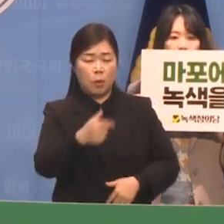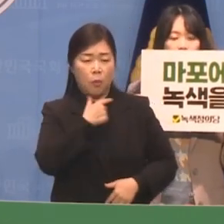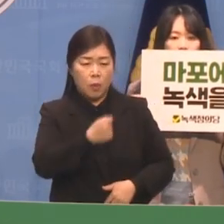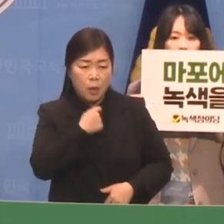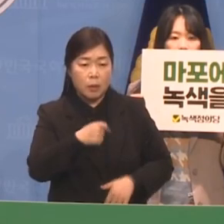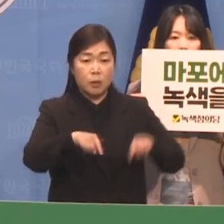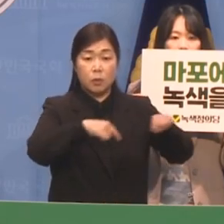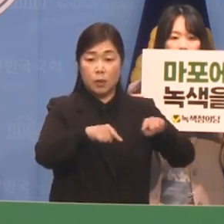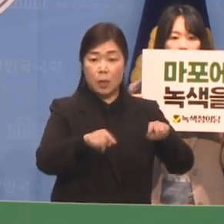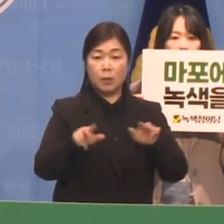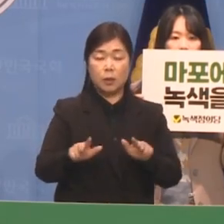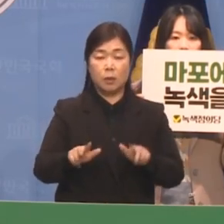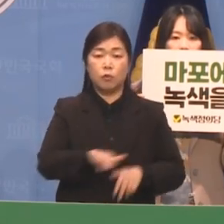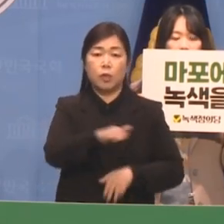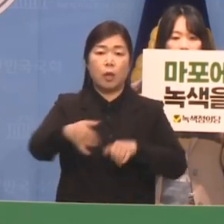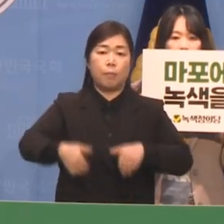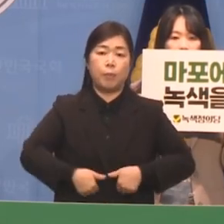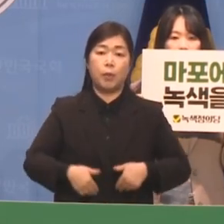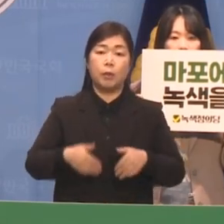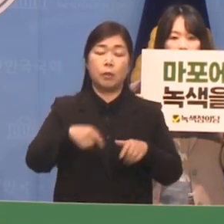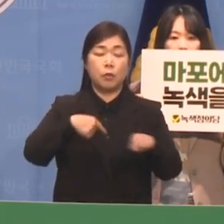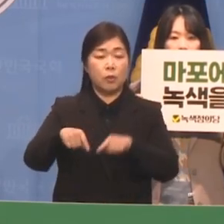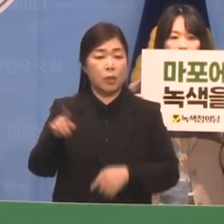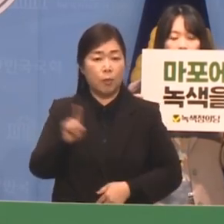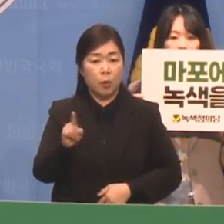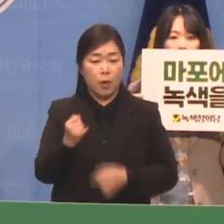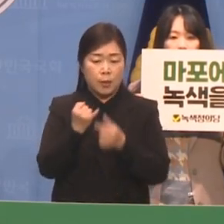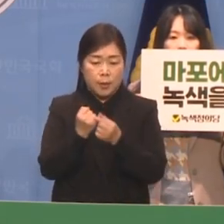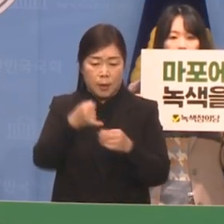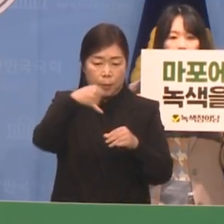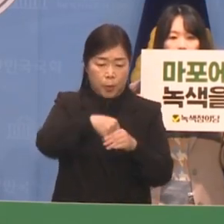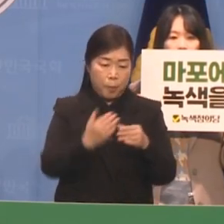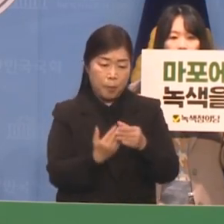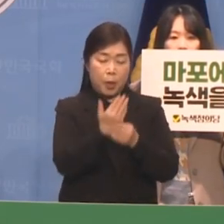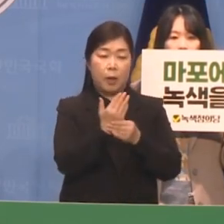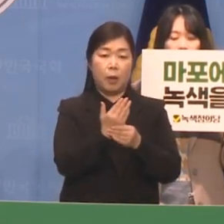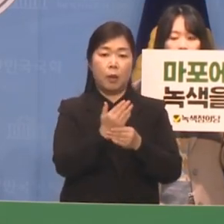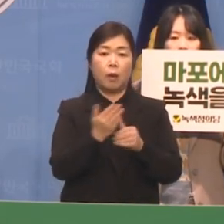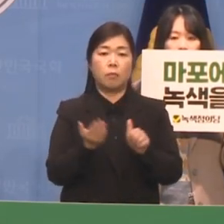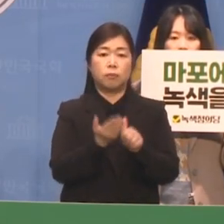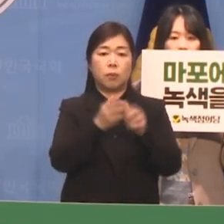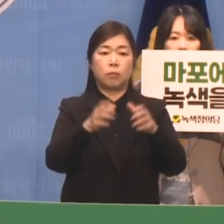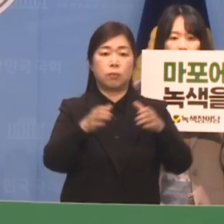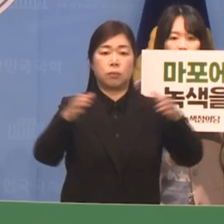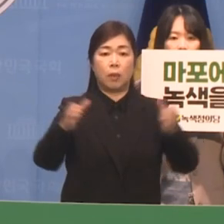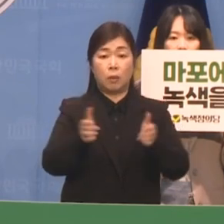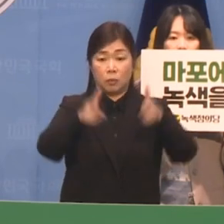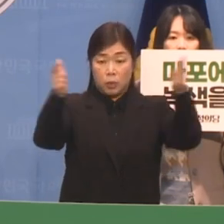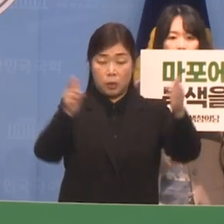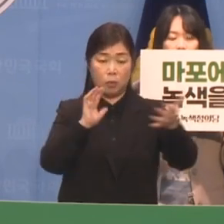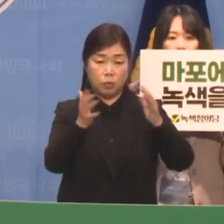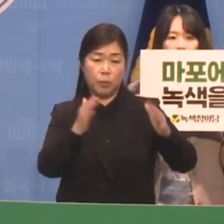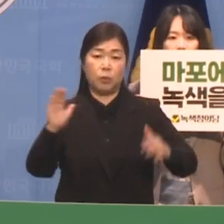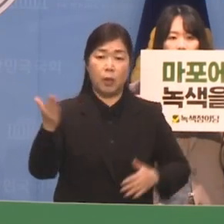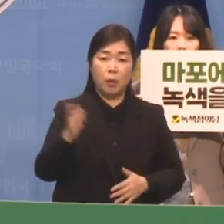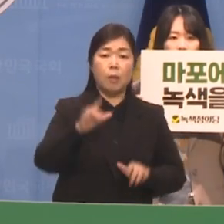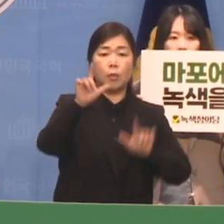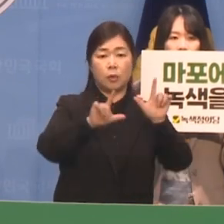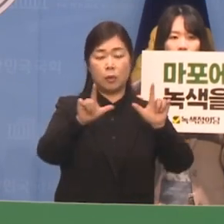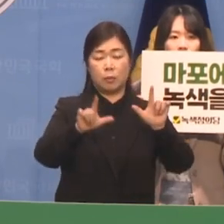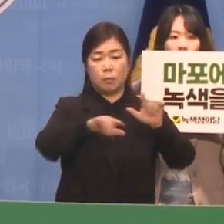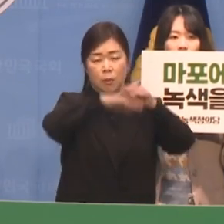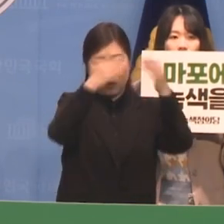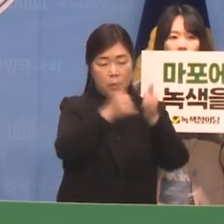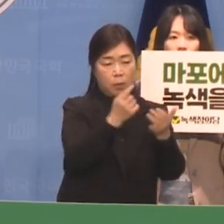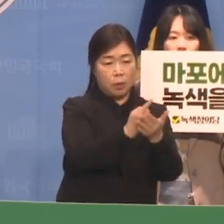우리에게 필요한 정치가 씨앗으로부터 숲을 상상하는 정치, 모두가 떠난 자리에서도 다시 사랑과